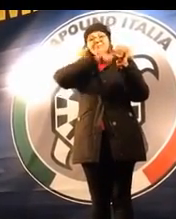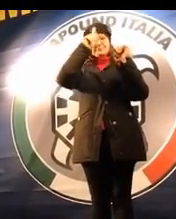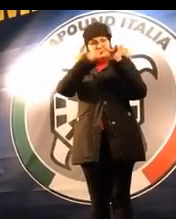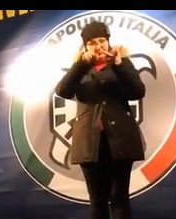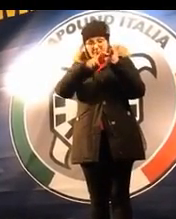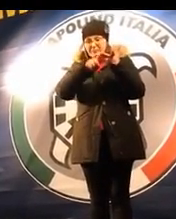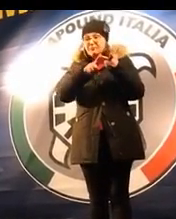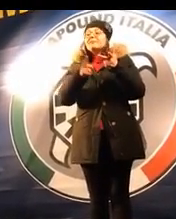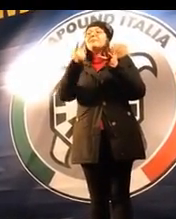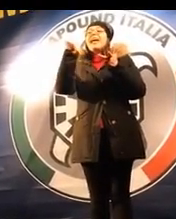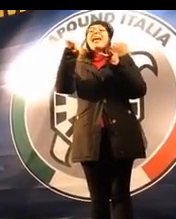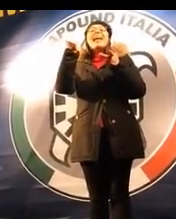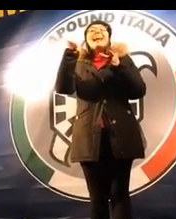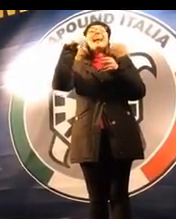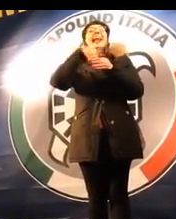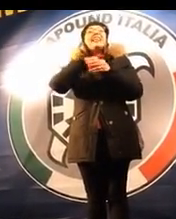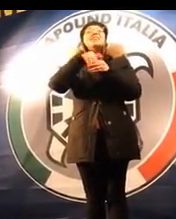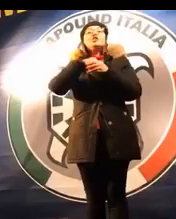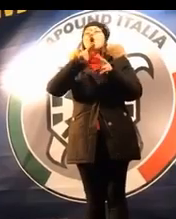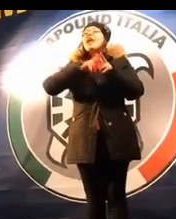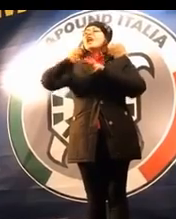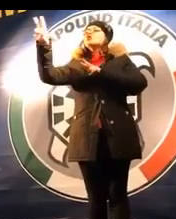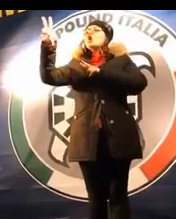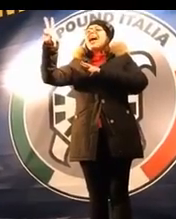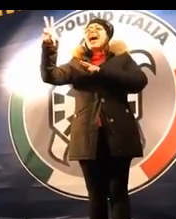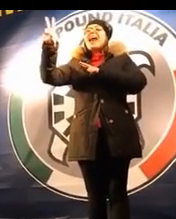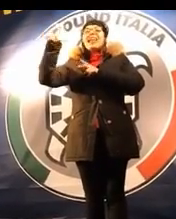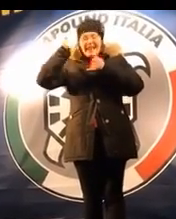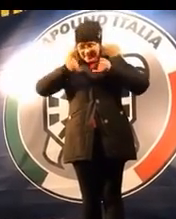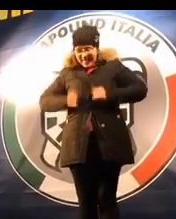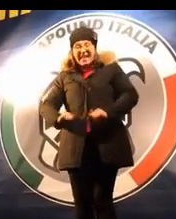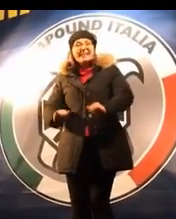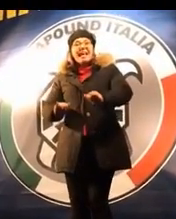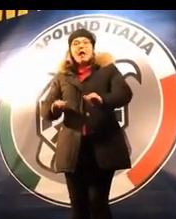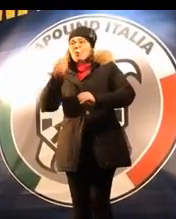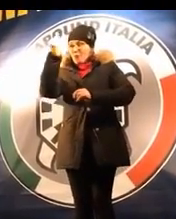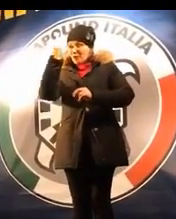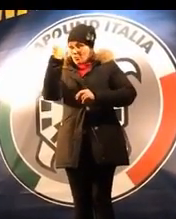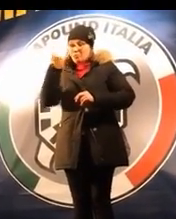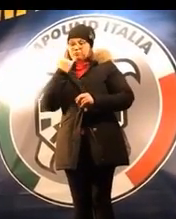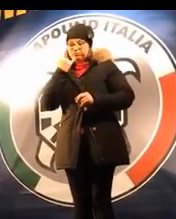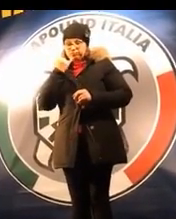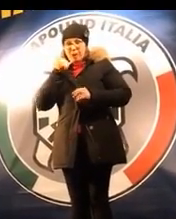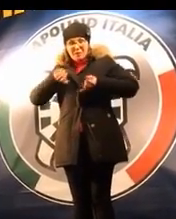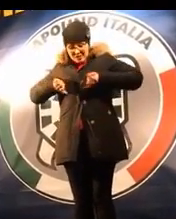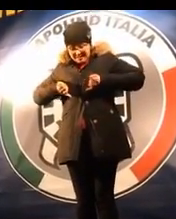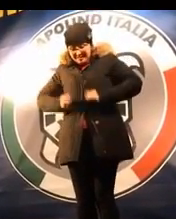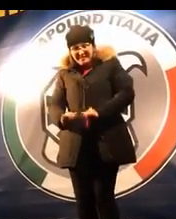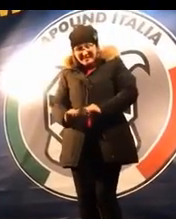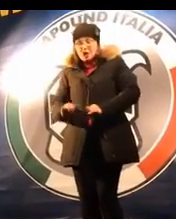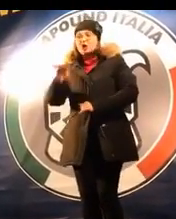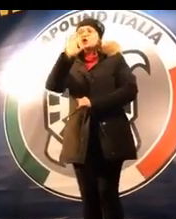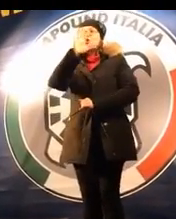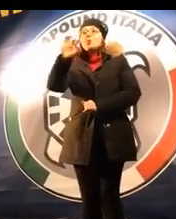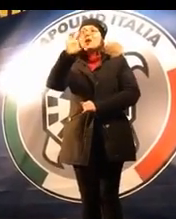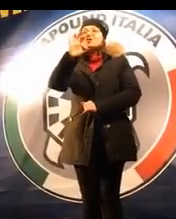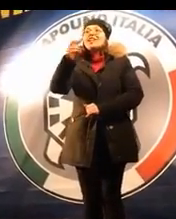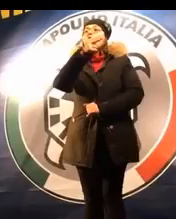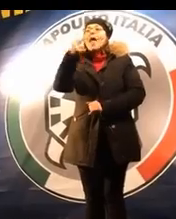Reddito nazionale di natalità, una carta che arriva quando nasce un bambino, 500 euro al mese a disposizione per i bambini